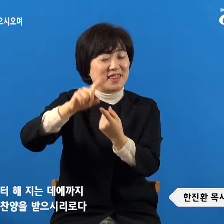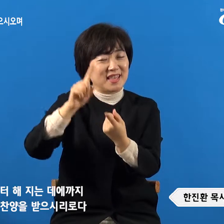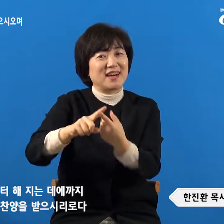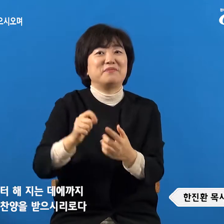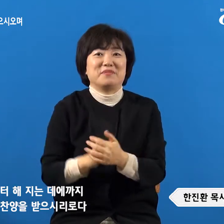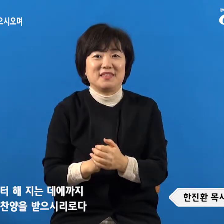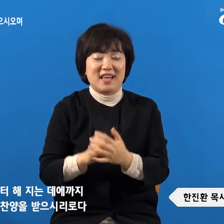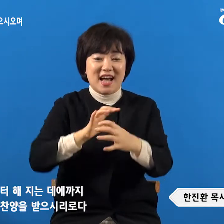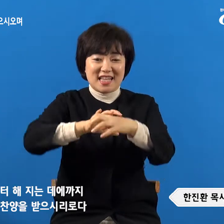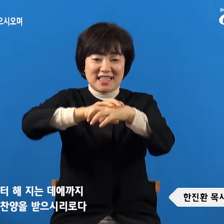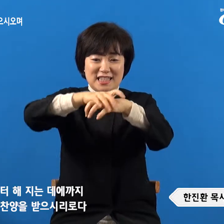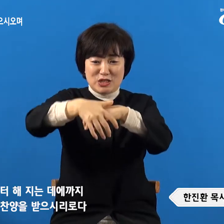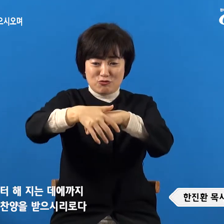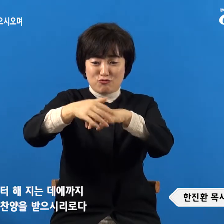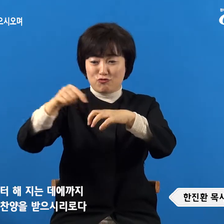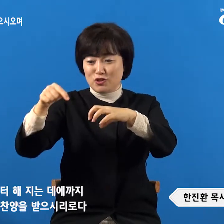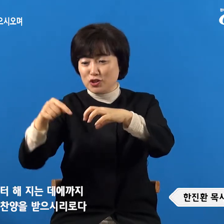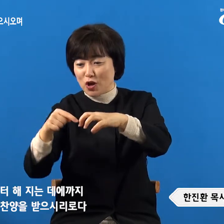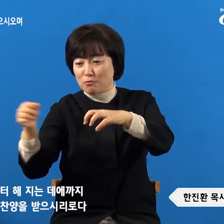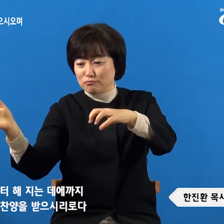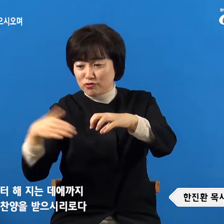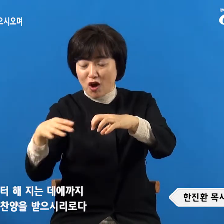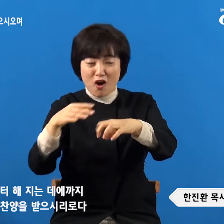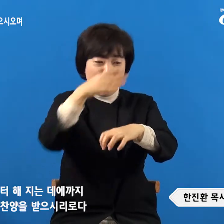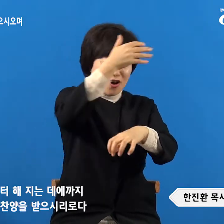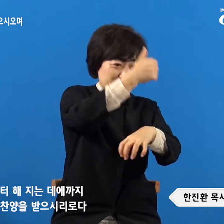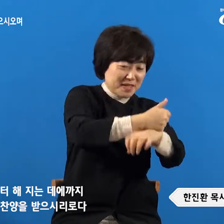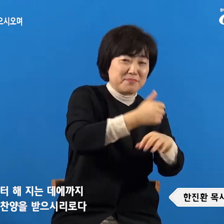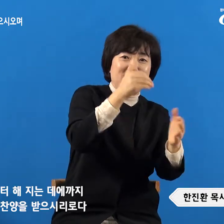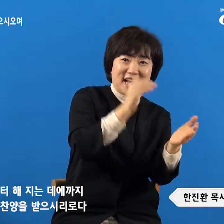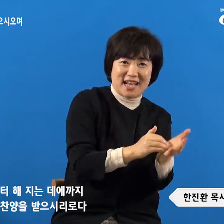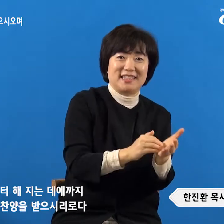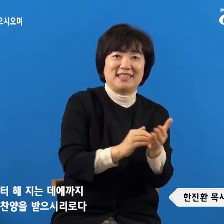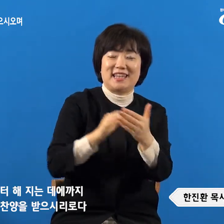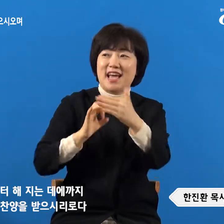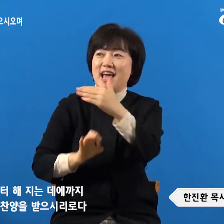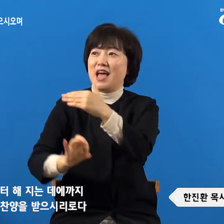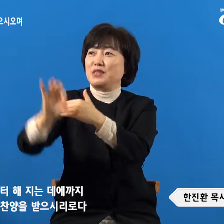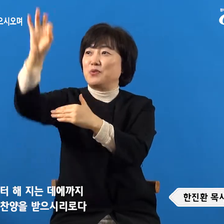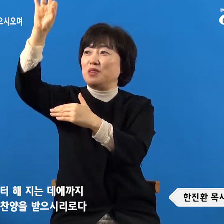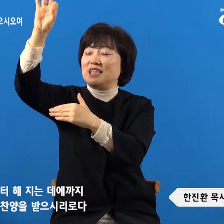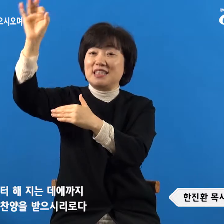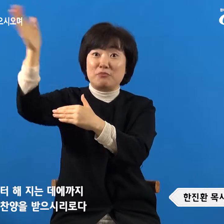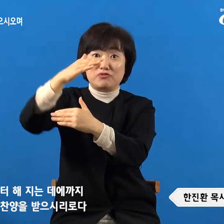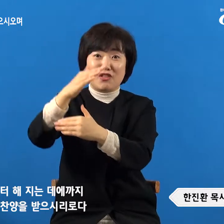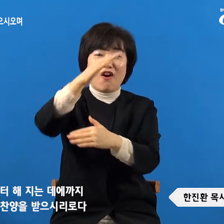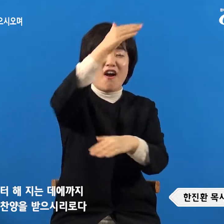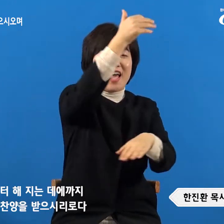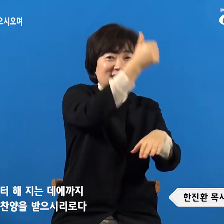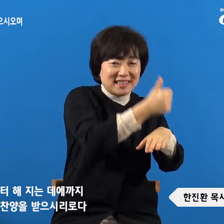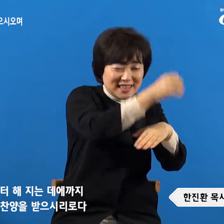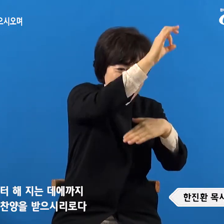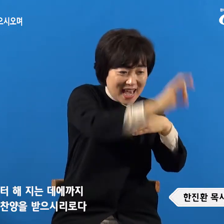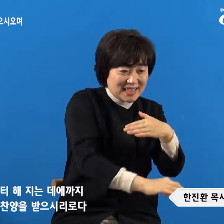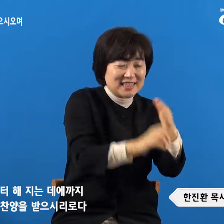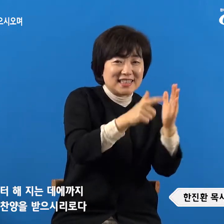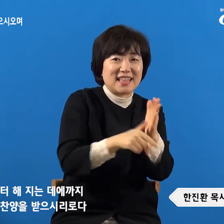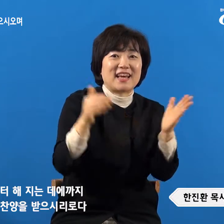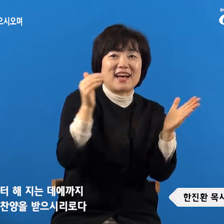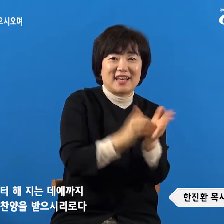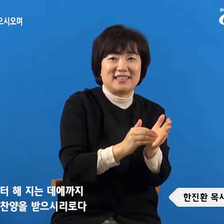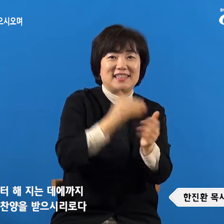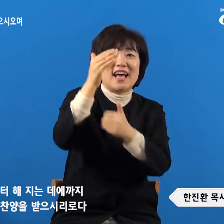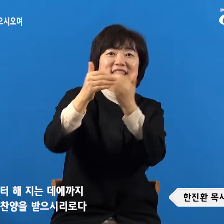지구 끝에서 끝까지, 해 돋는 데서부터 해 지는 데까지 하나님 아버지의 이름이 찬양을